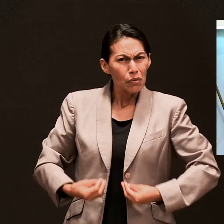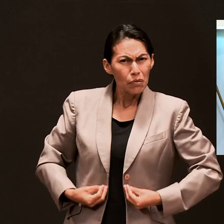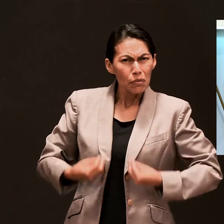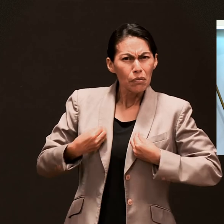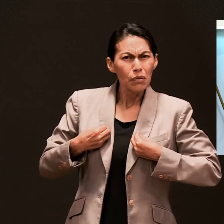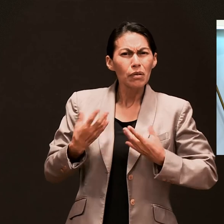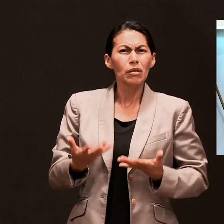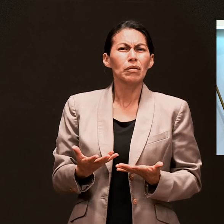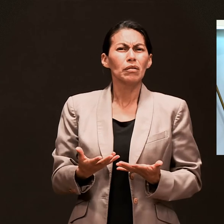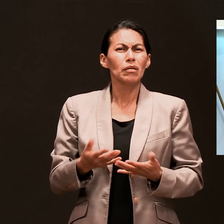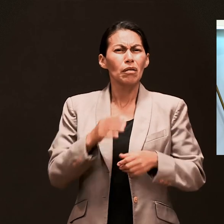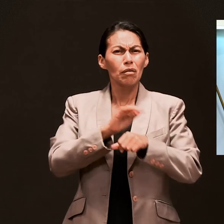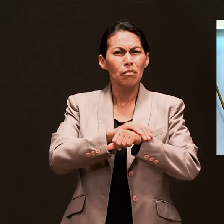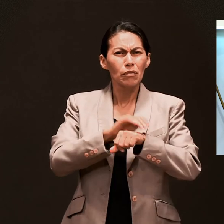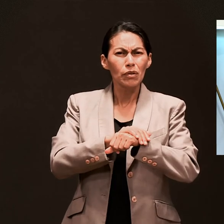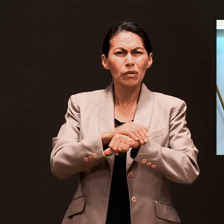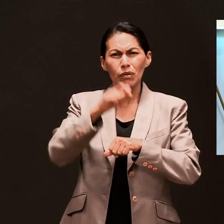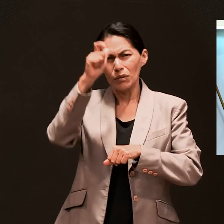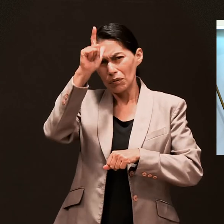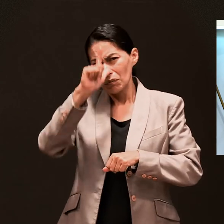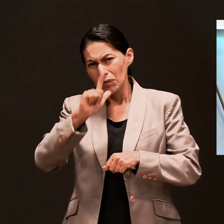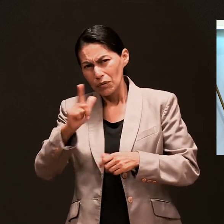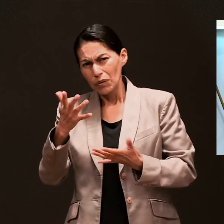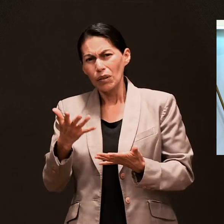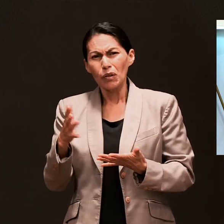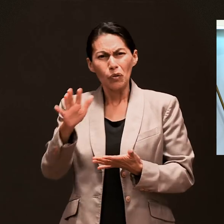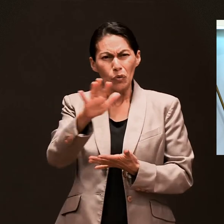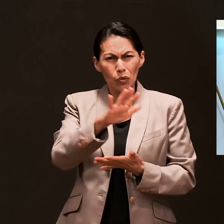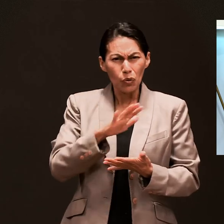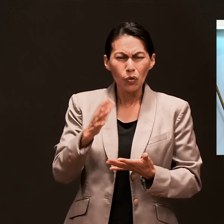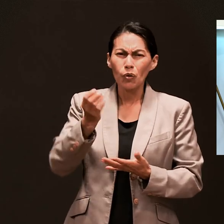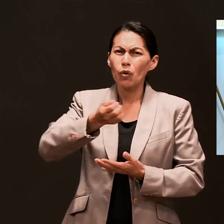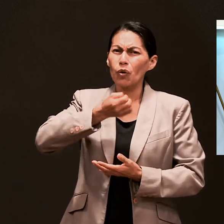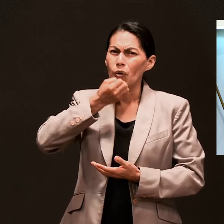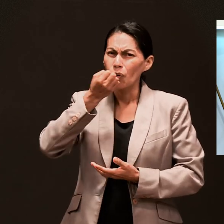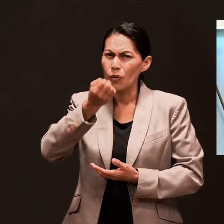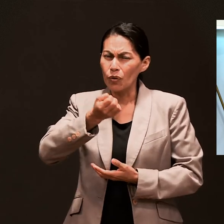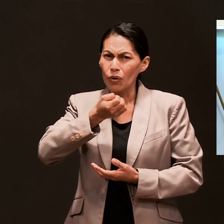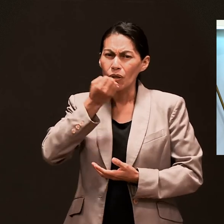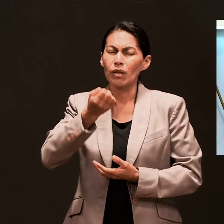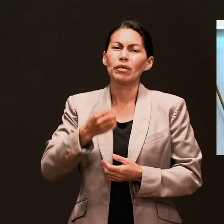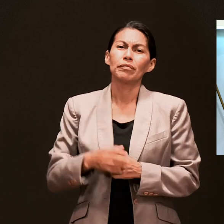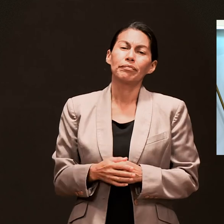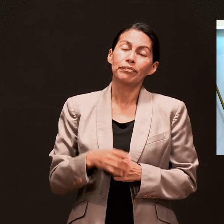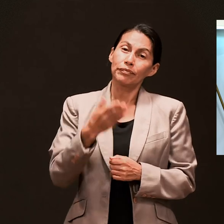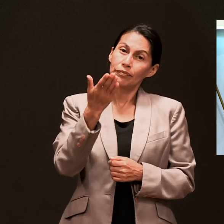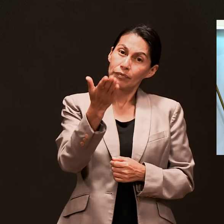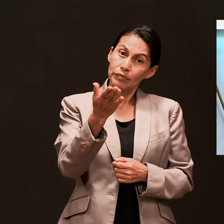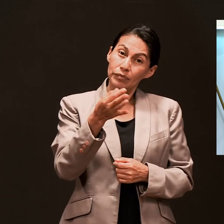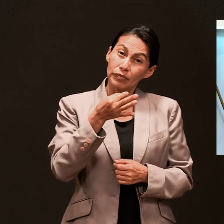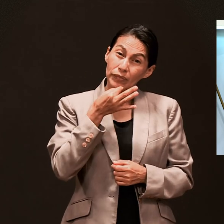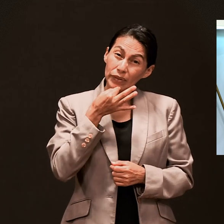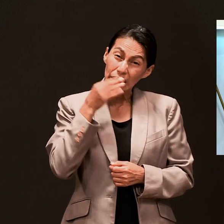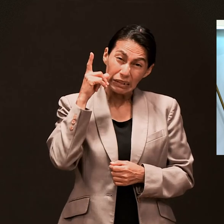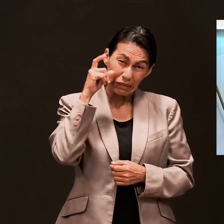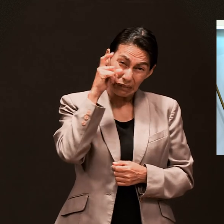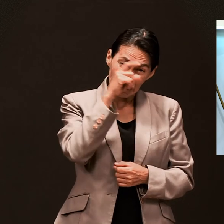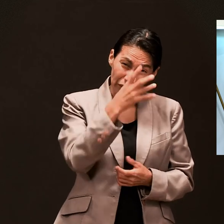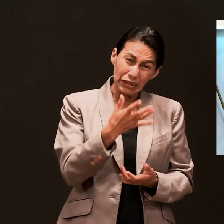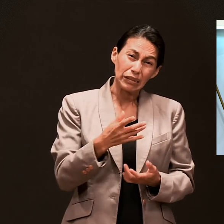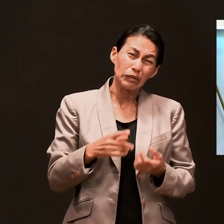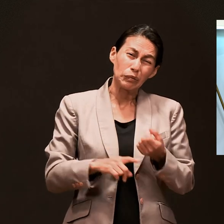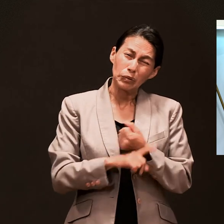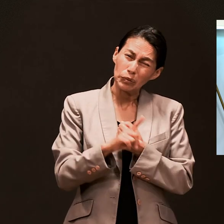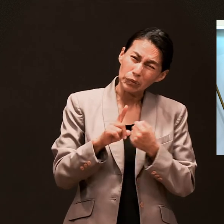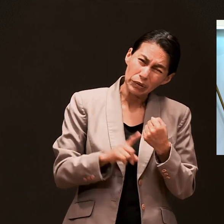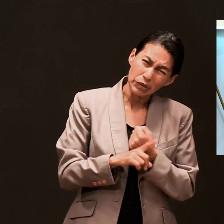con amigos espirituales que podamos orar los unos por los otros si tú estás pasando por momentos